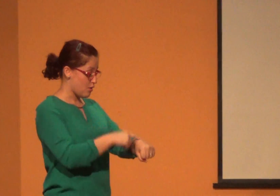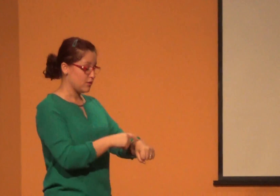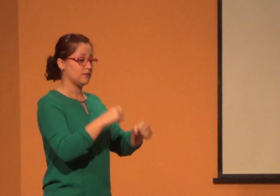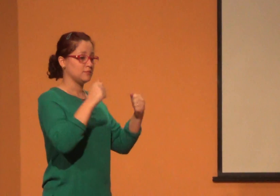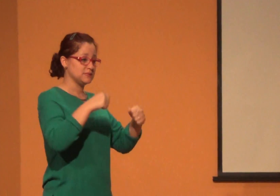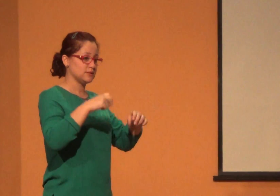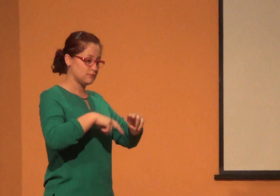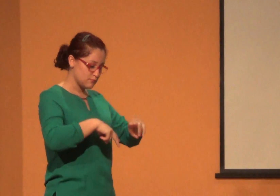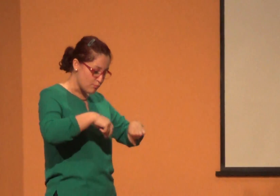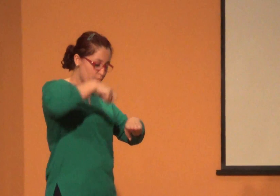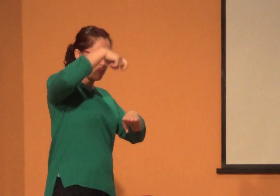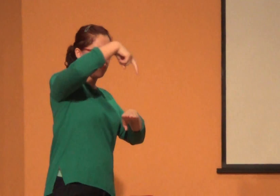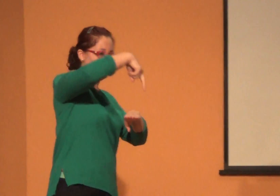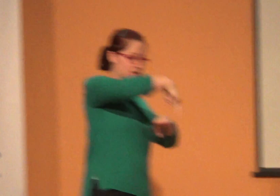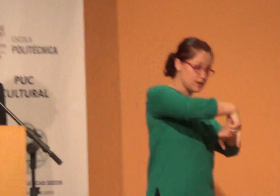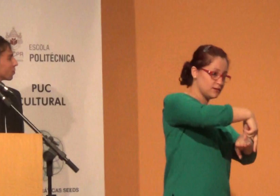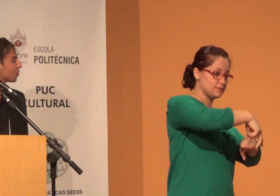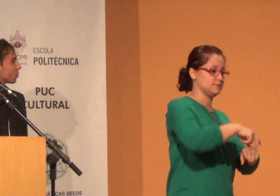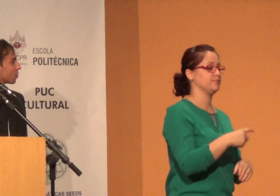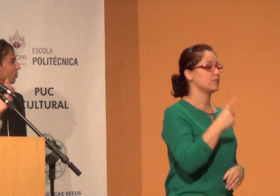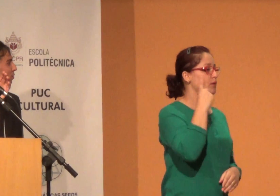os deficientes visuais,